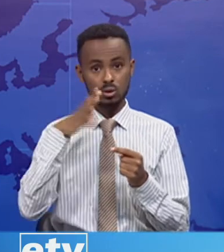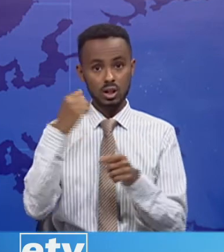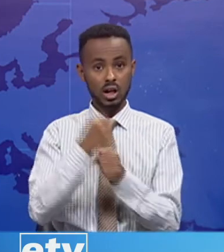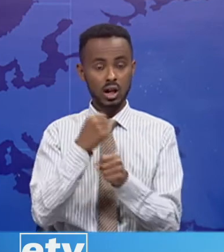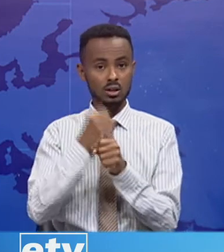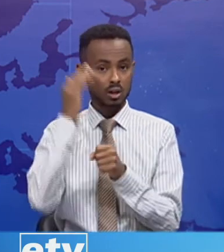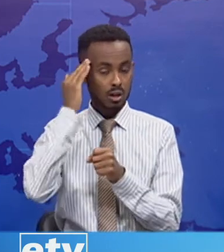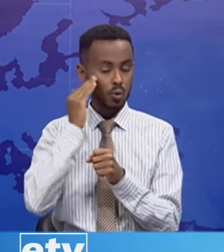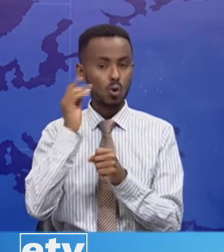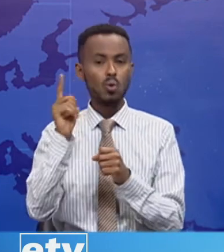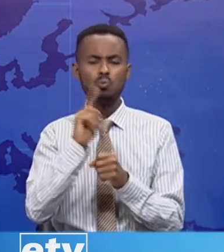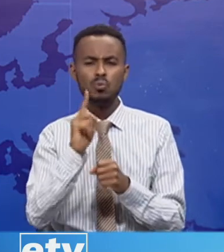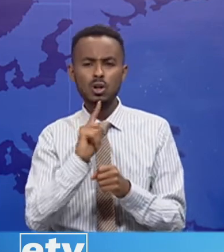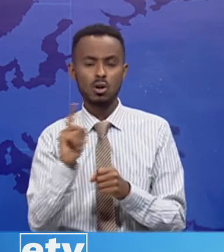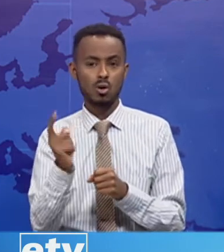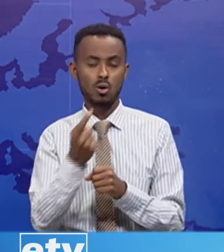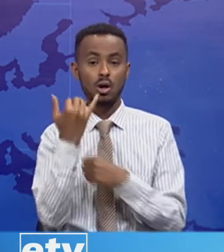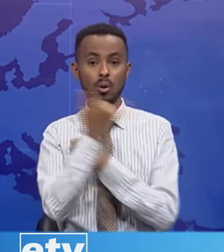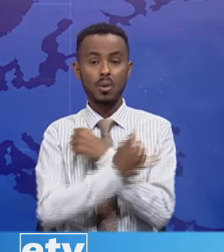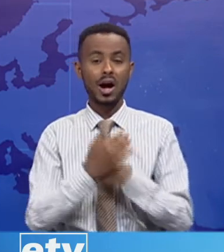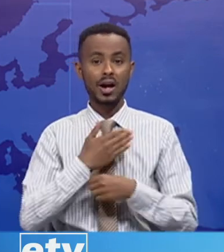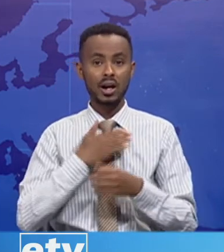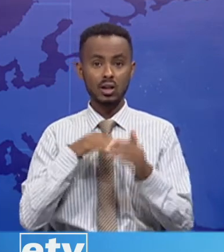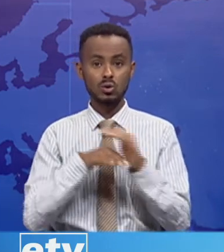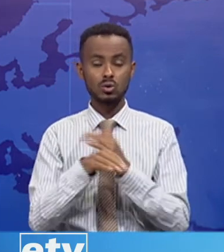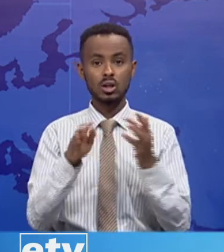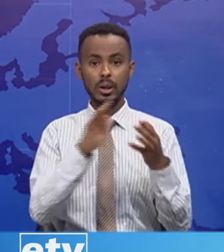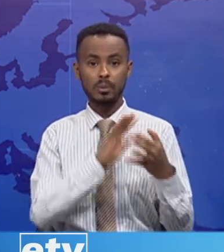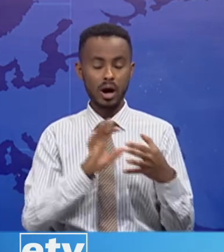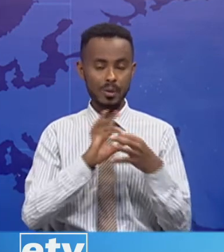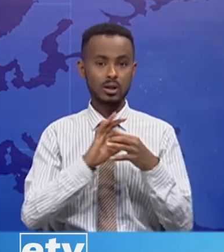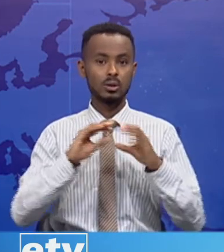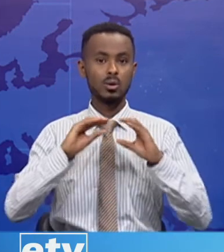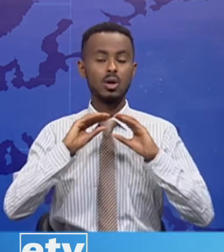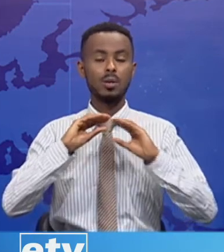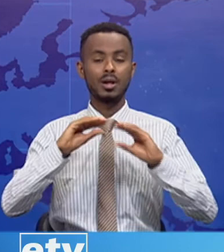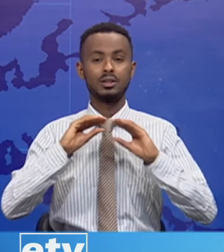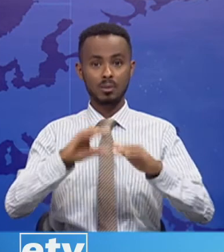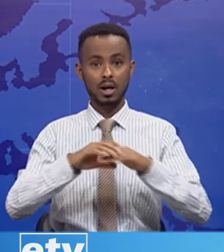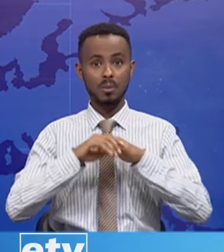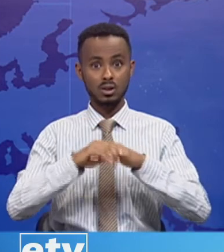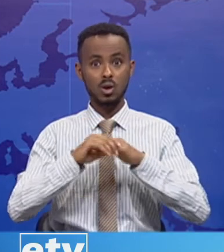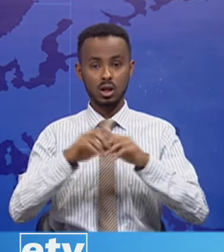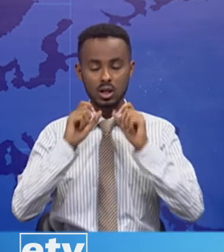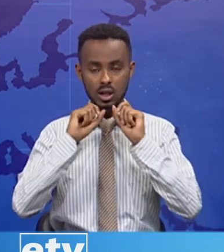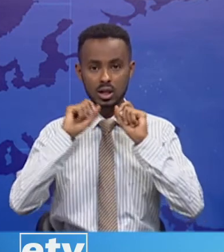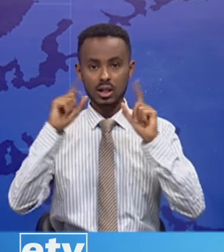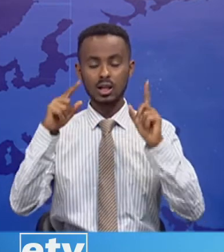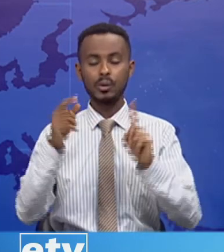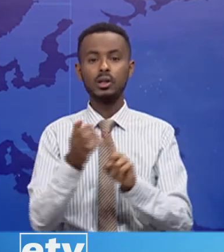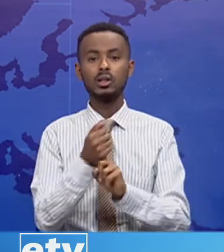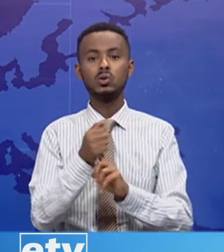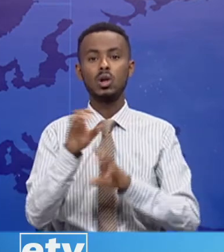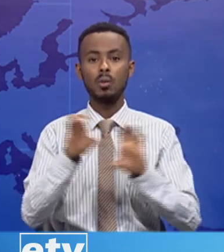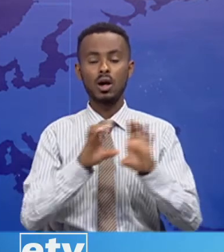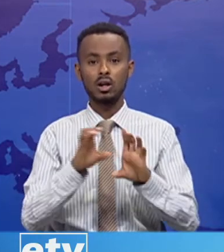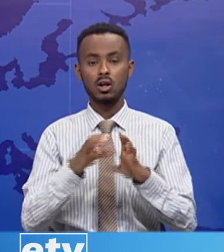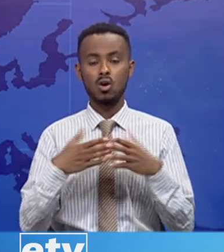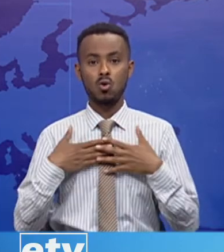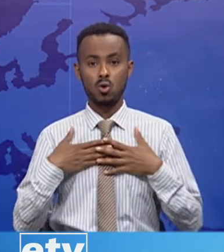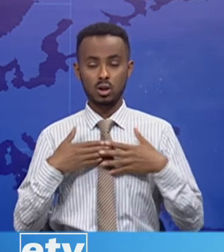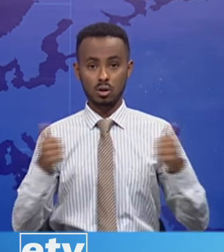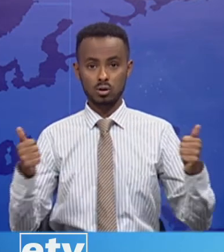ኢንተለጀንሲ ምንነት በሀገራችን ውስጥ ለህብረተሰቡ የማስተዋወቅ ግንዛቤ እንዲይዙ ለማድረግ